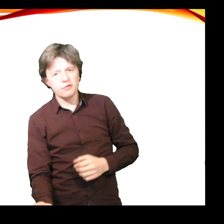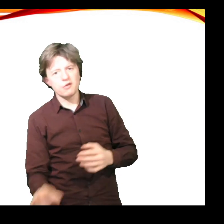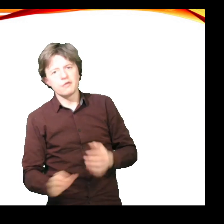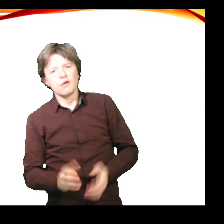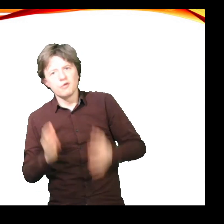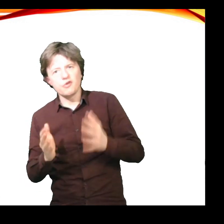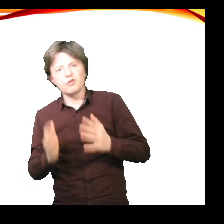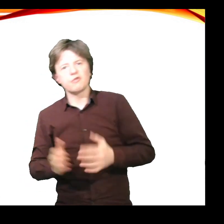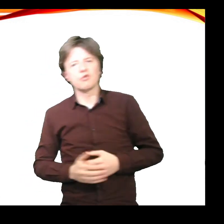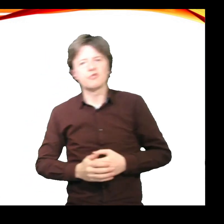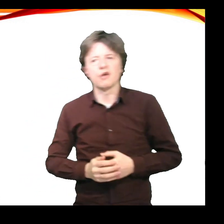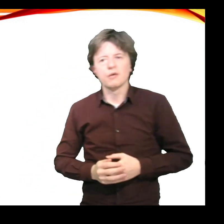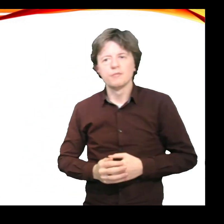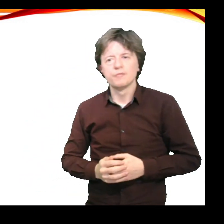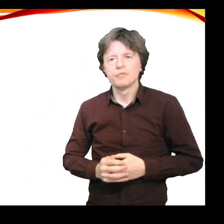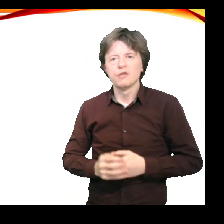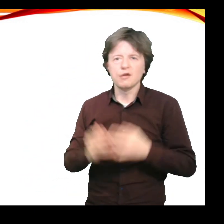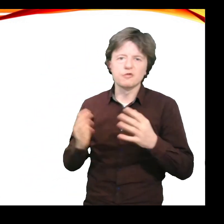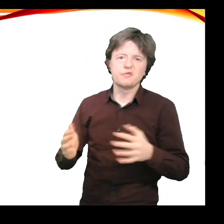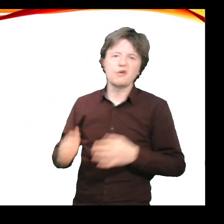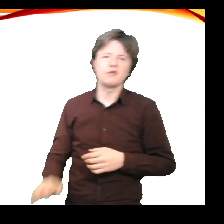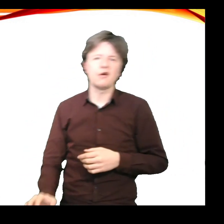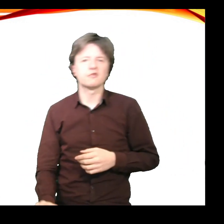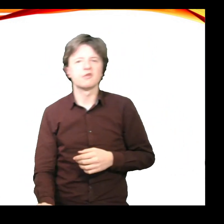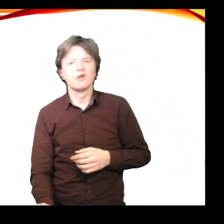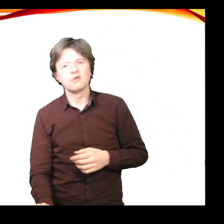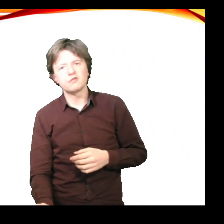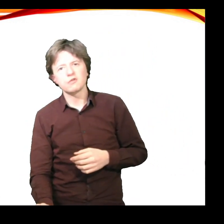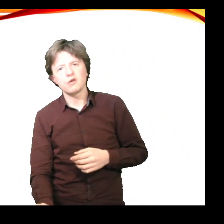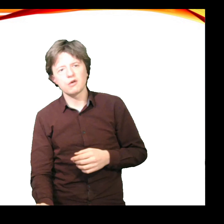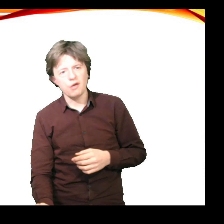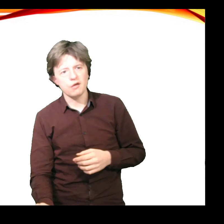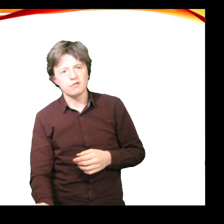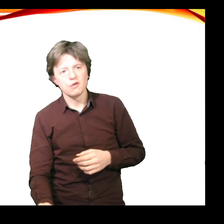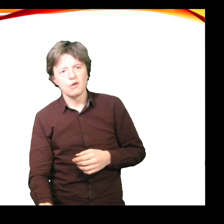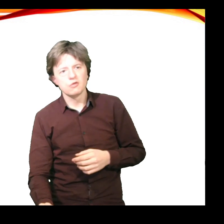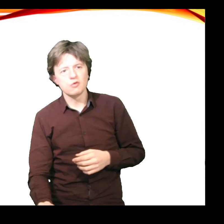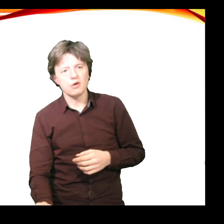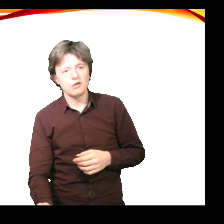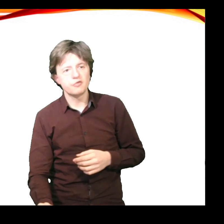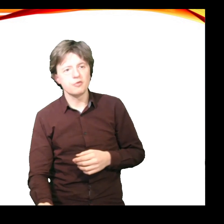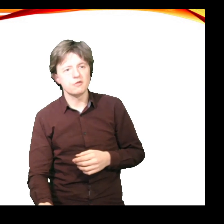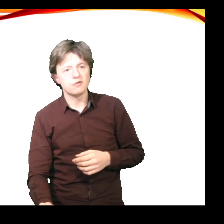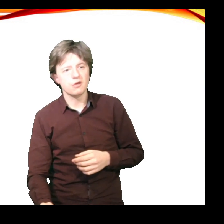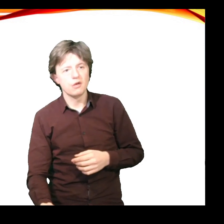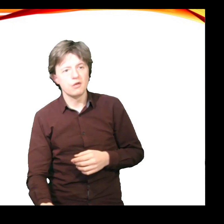dan volgende week ook weer naar onze volgende gast. Die is geraakt door influencer